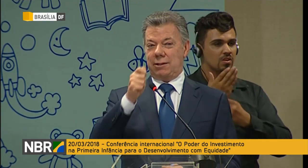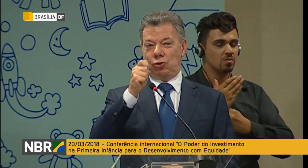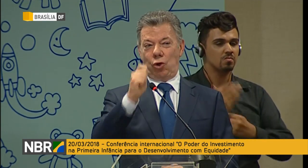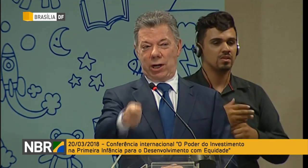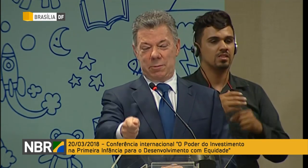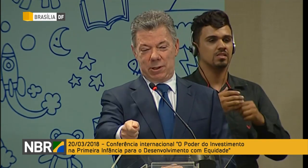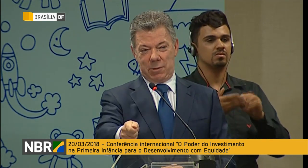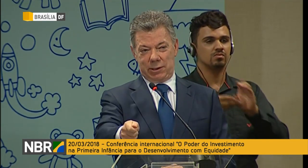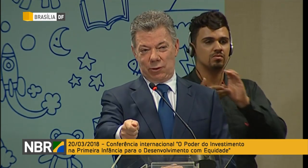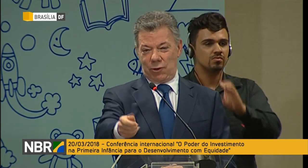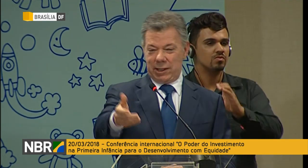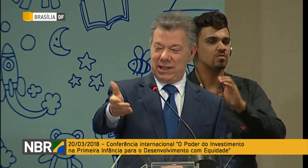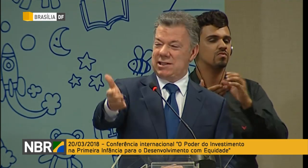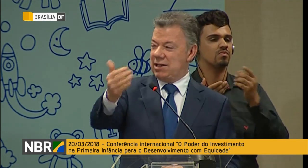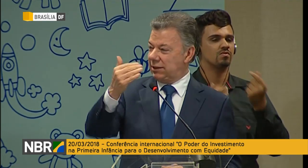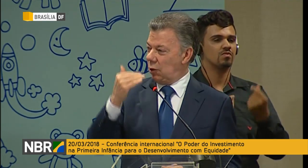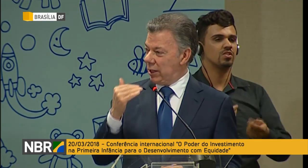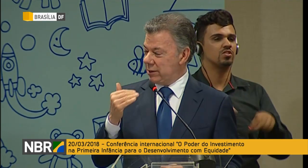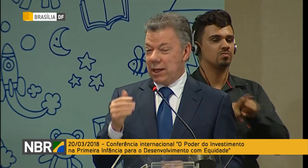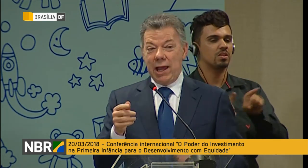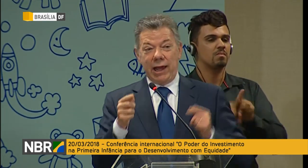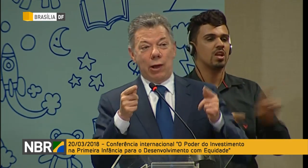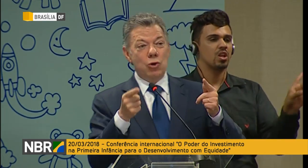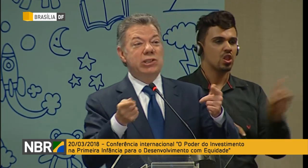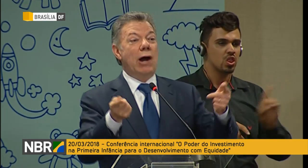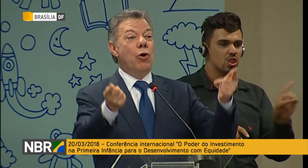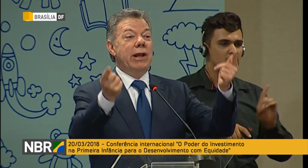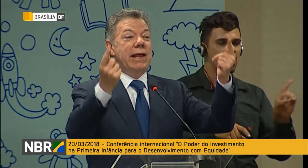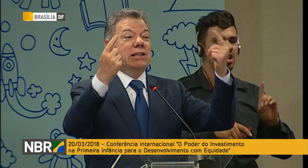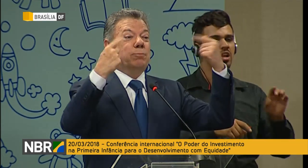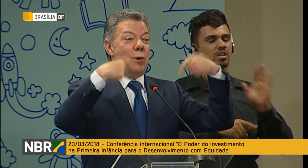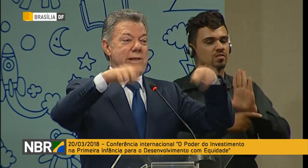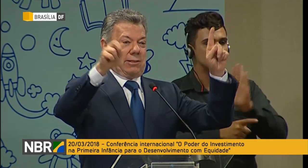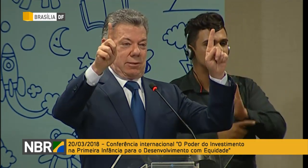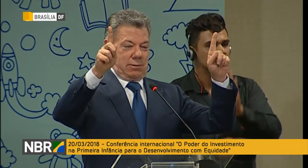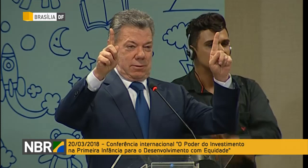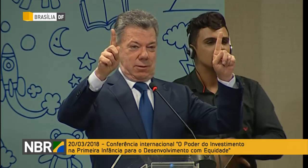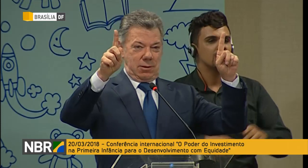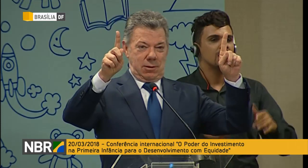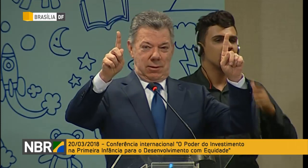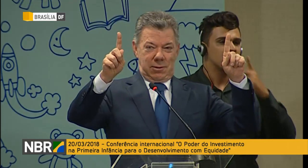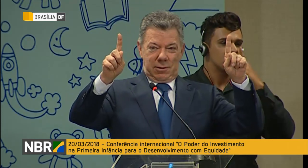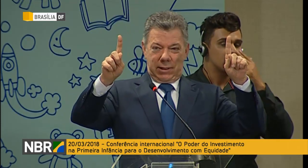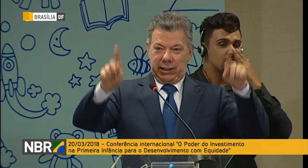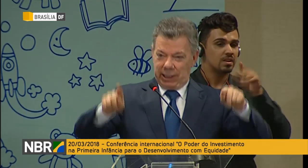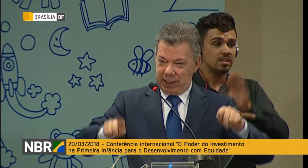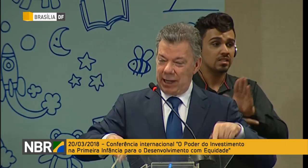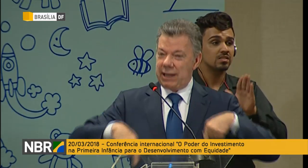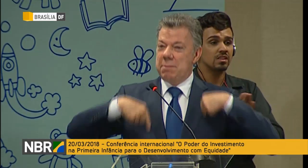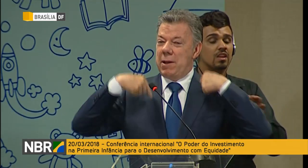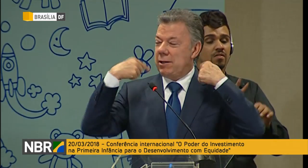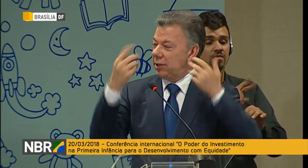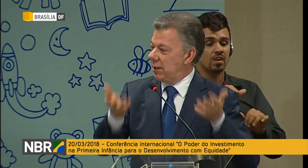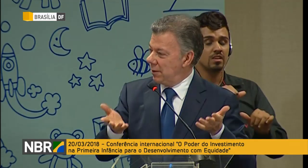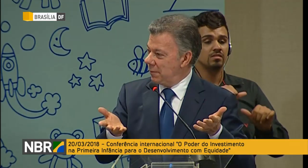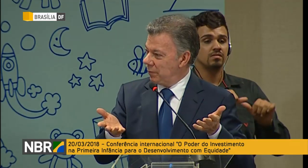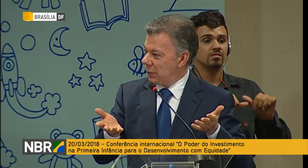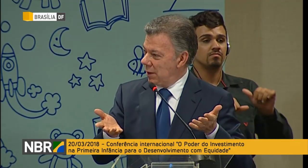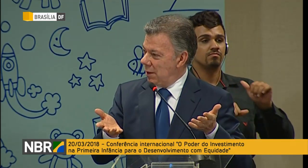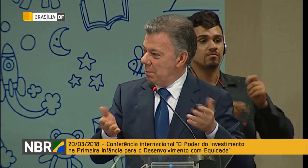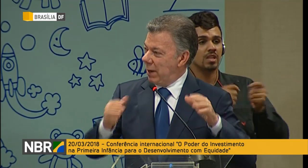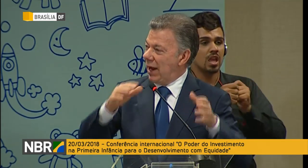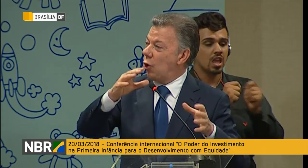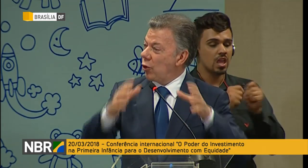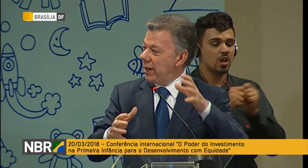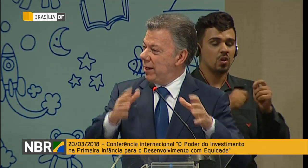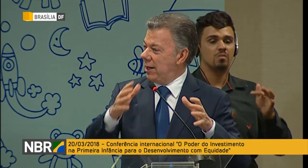Colômbia, cada dólar investido é algo que a pessoa vai